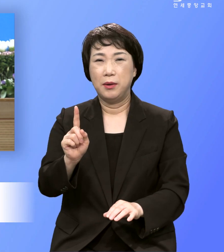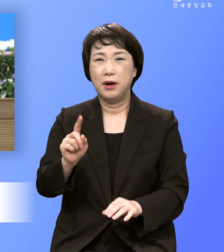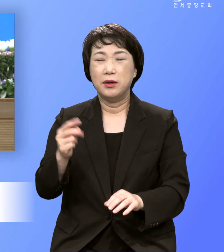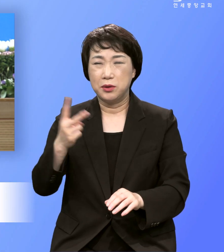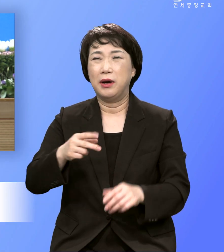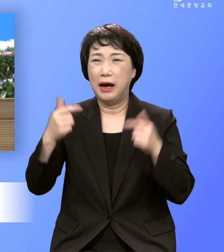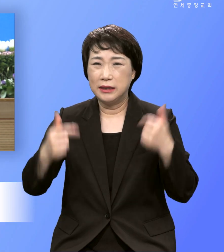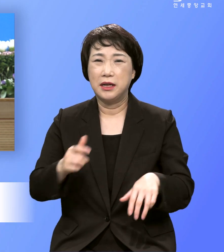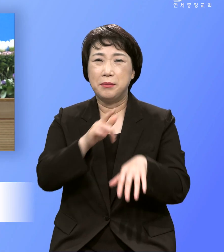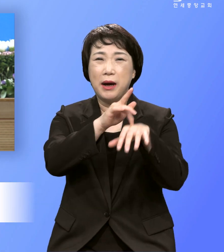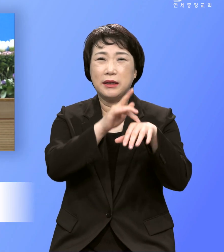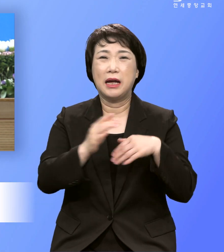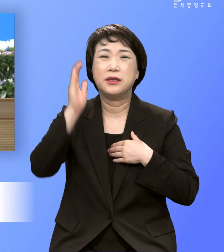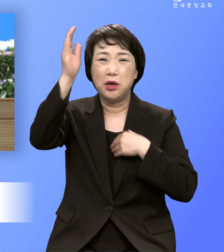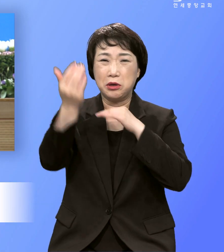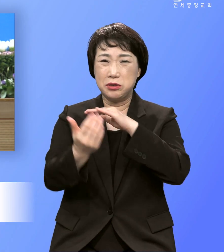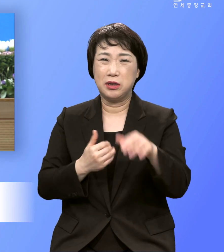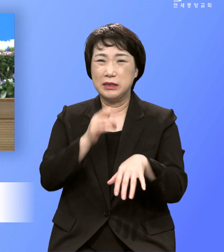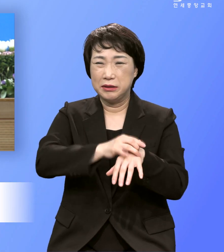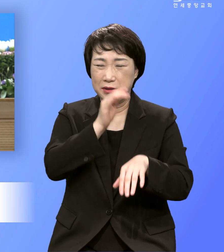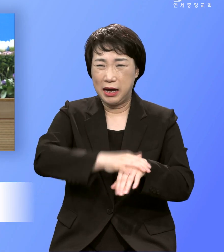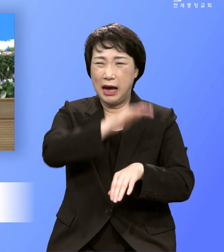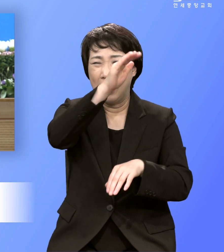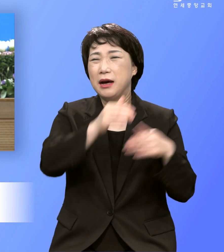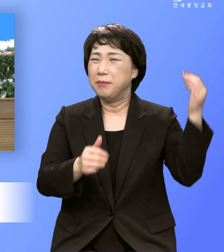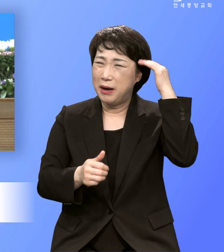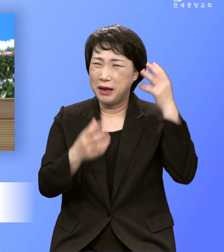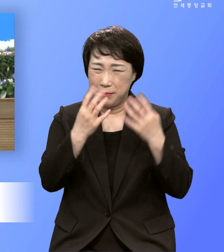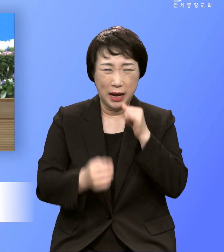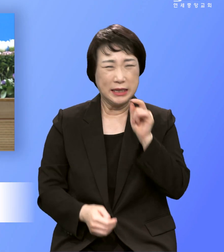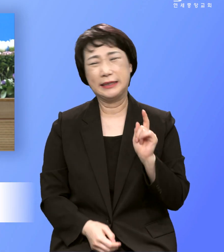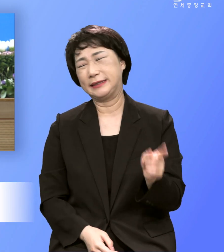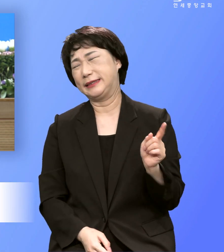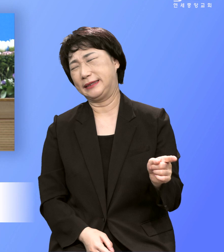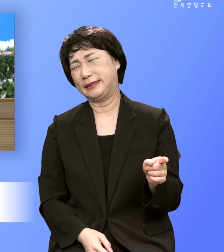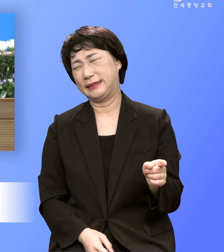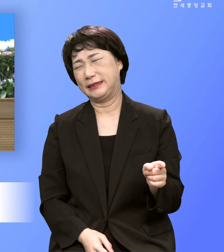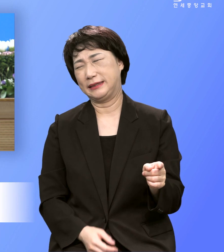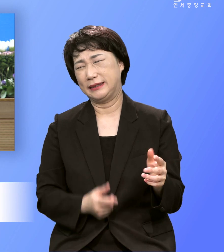그래. 그놈의 습관적으로 그래.